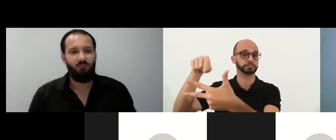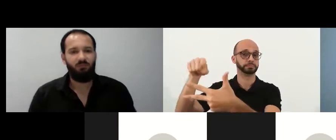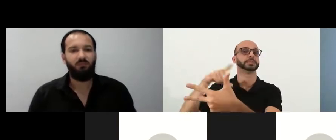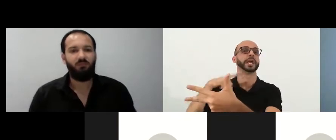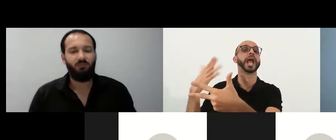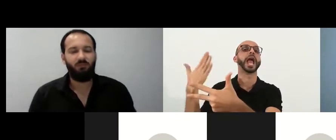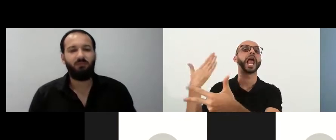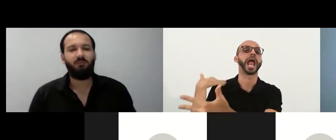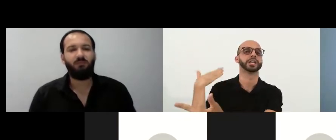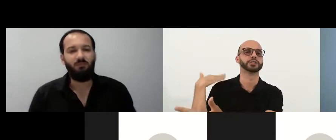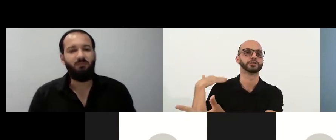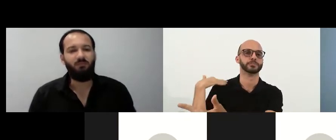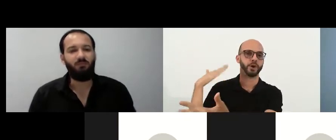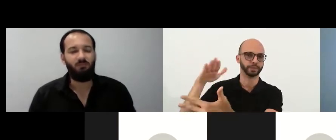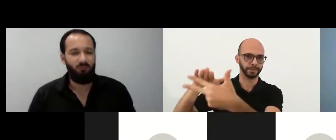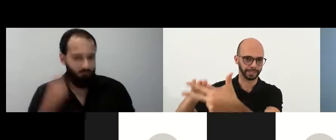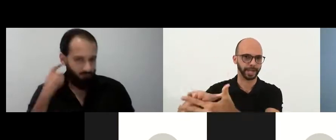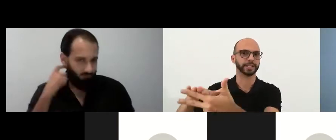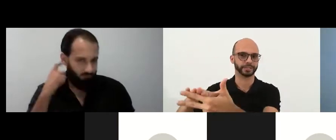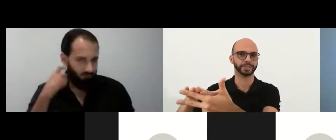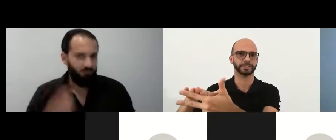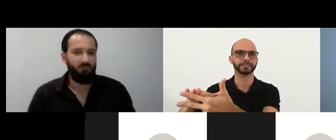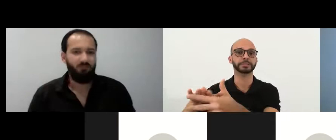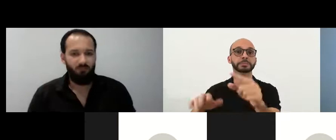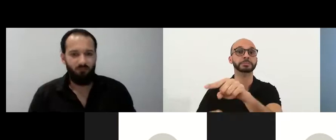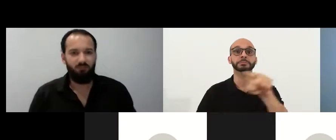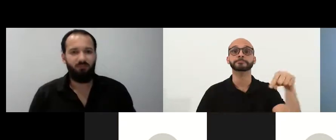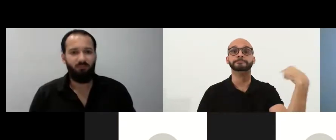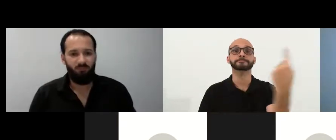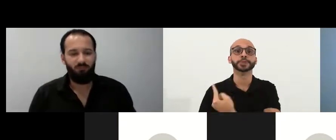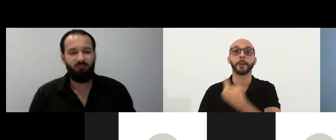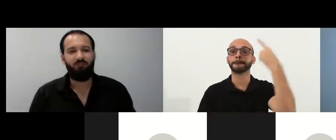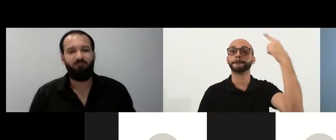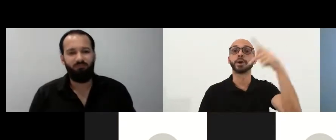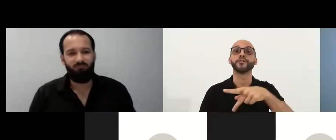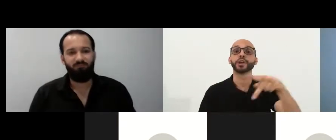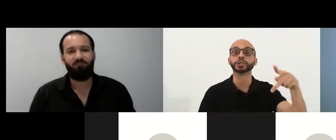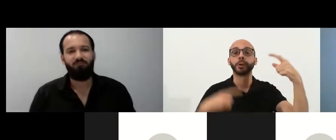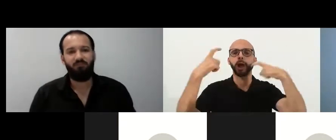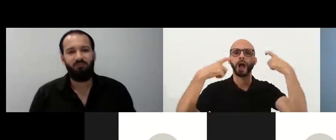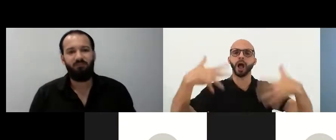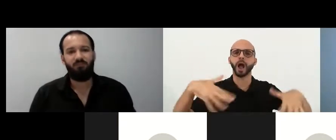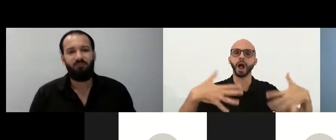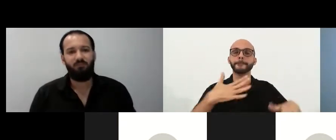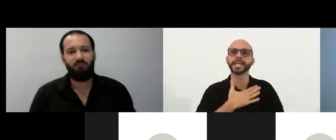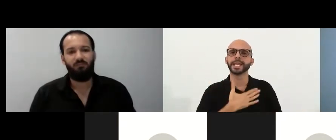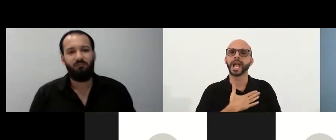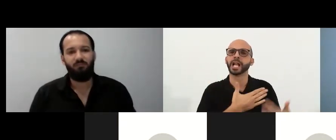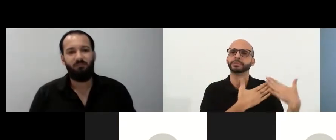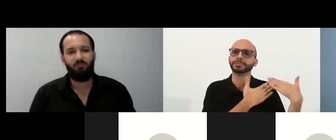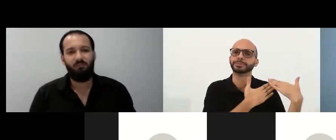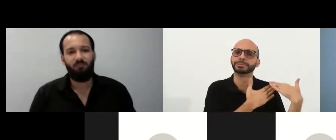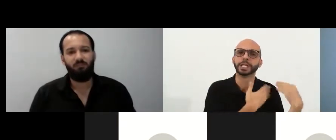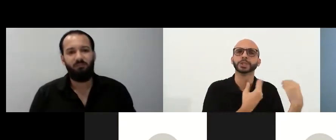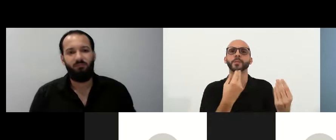remoto, né? E o MEC, né, trata sobre isso, de que nós, né, professores,